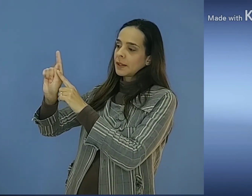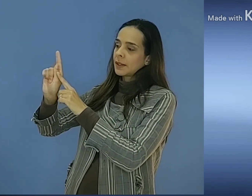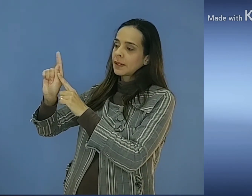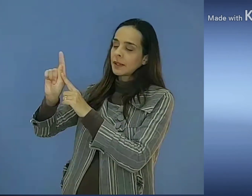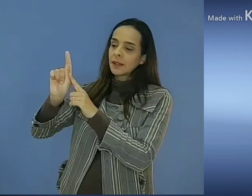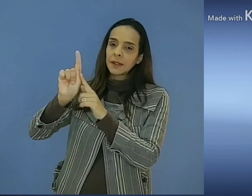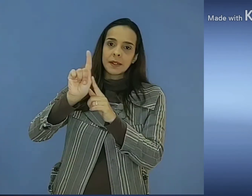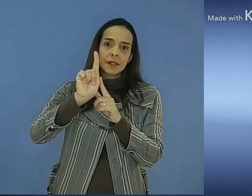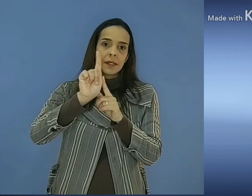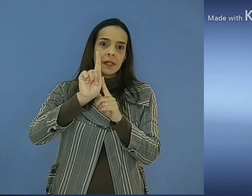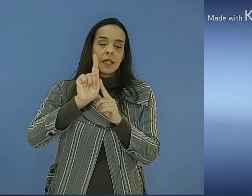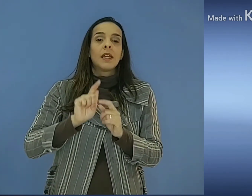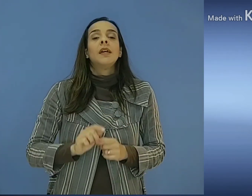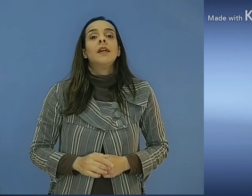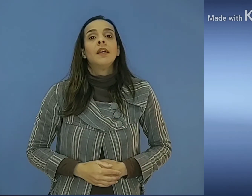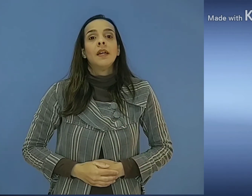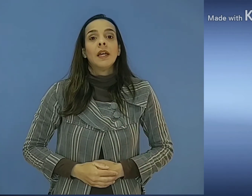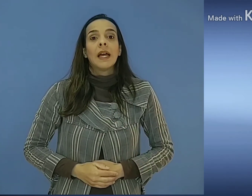polegar.